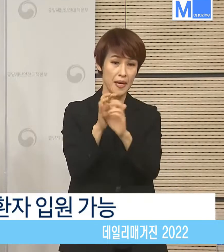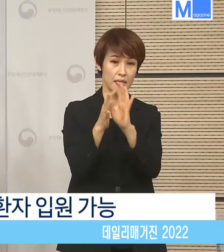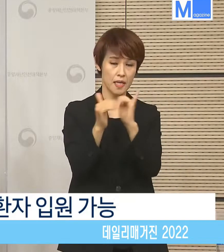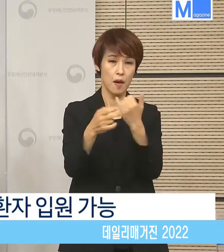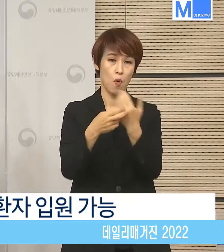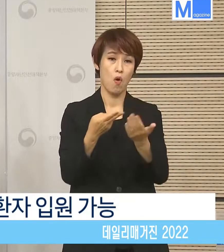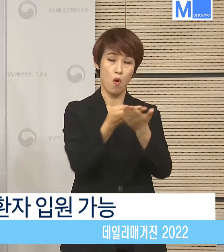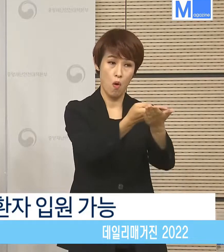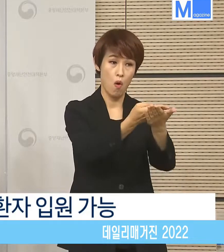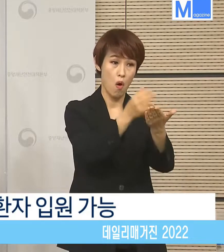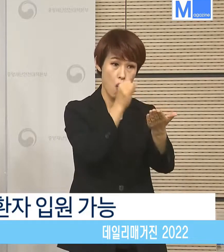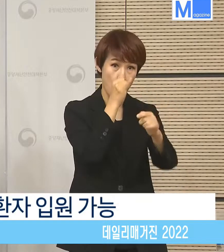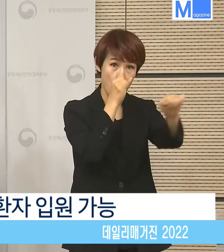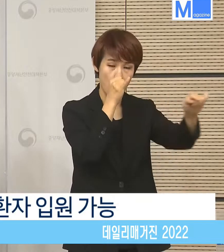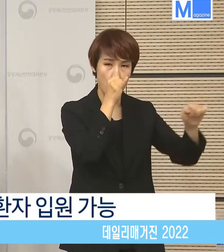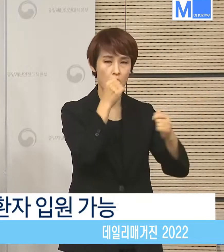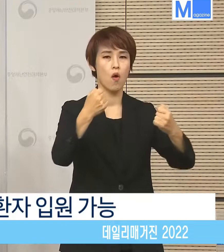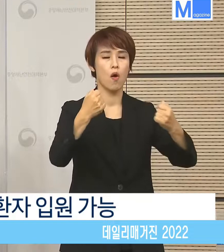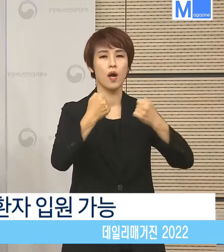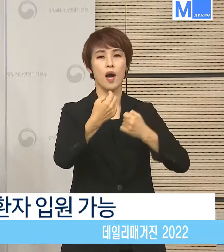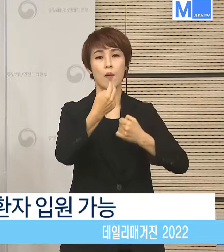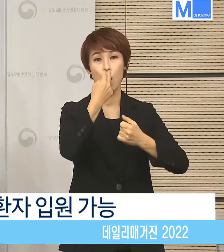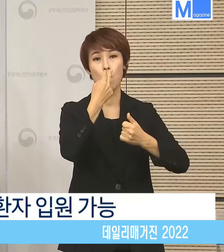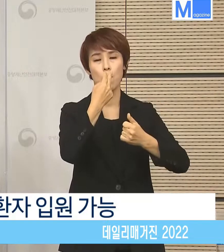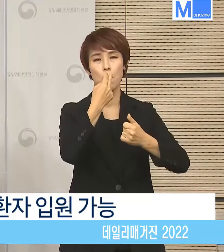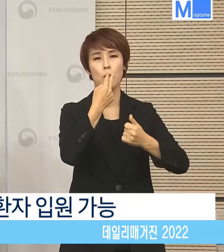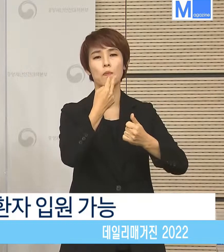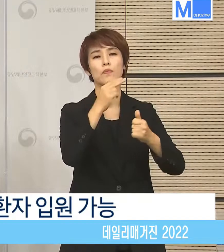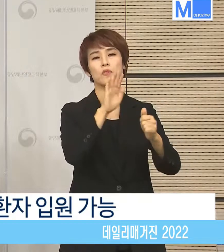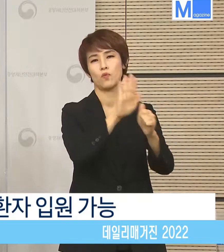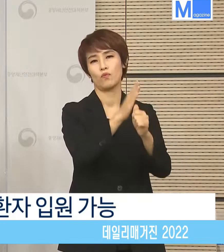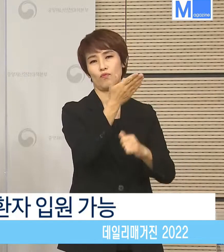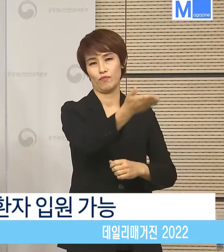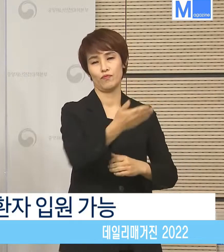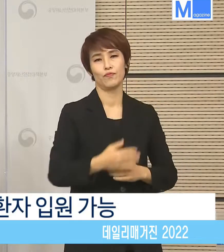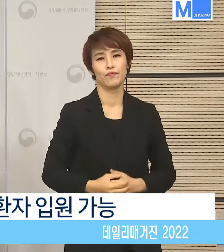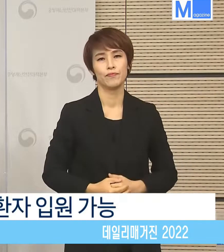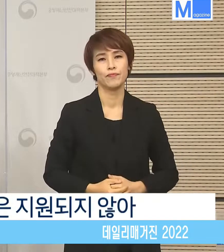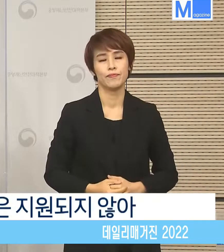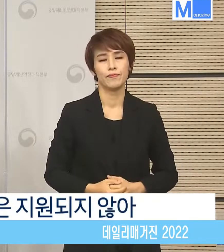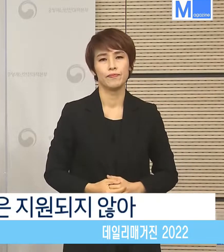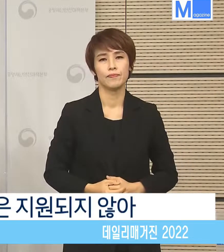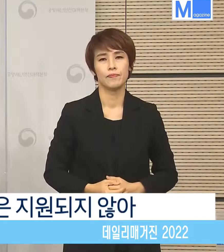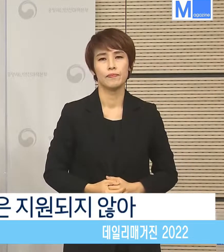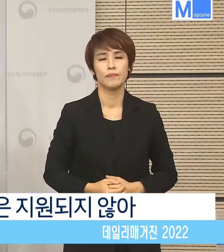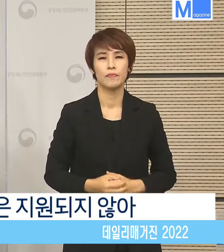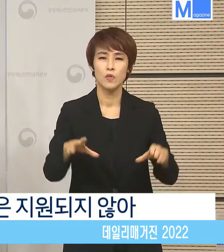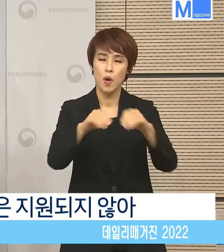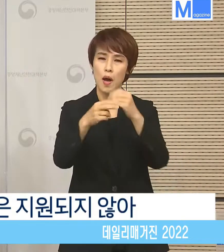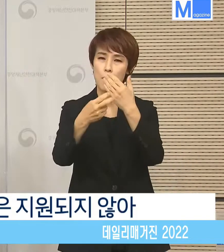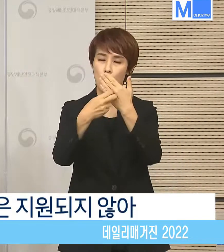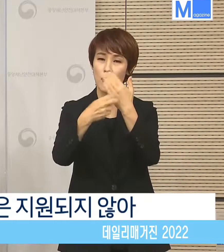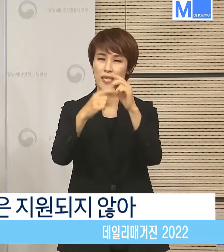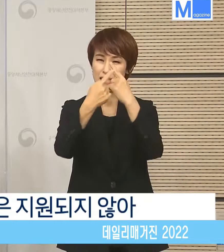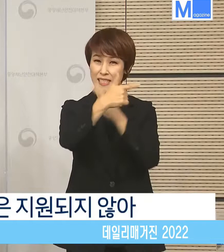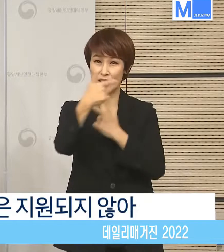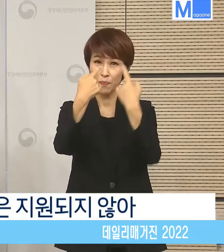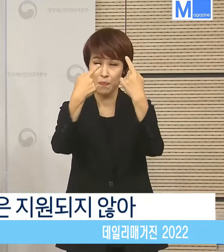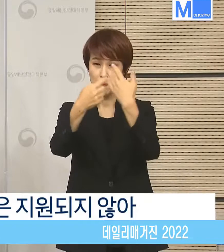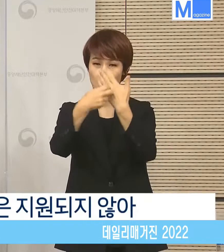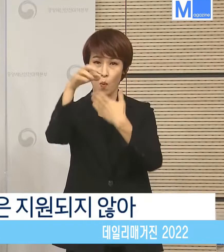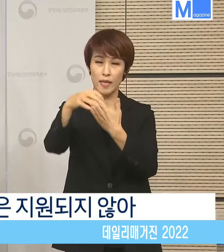입원 치료하는 경우 건강보험 수가를 추가적으로 지원하게 됩니다. 종합병원 기준으로는